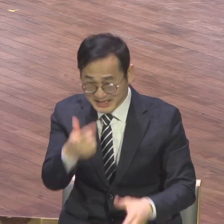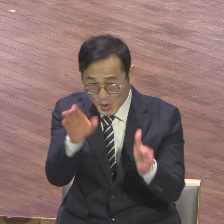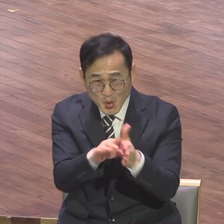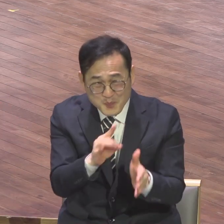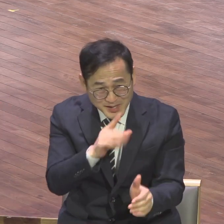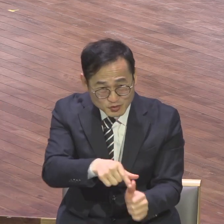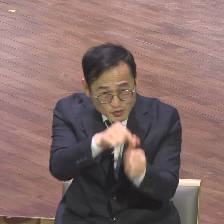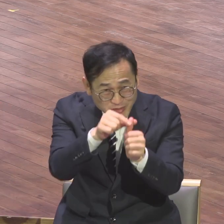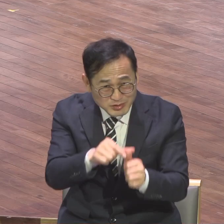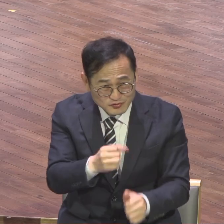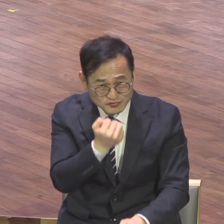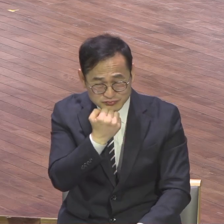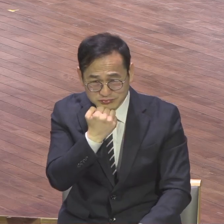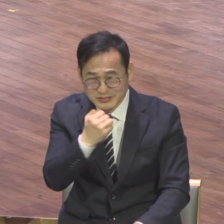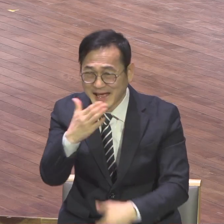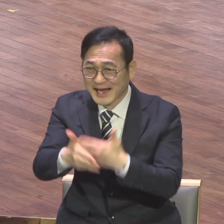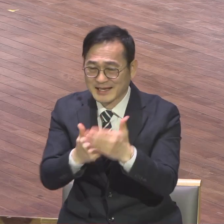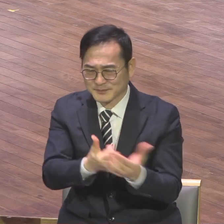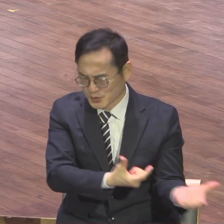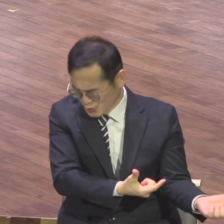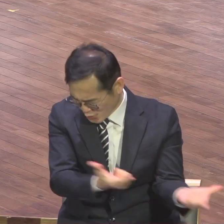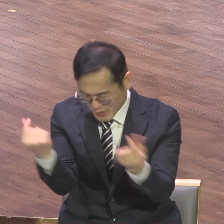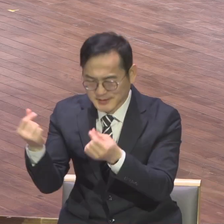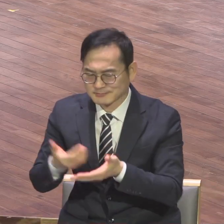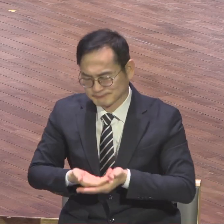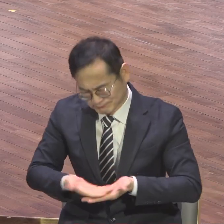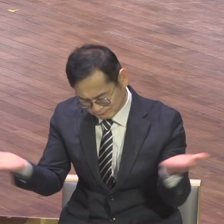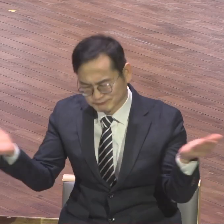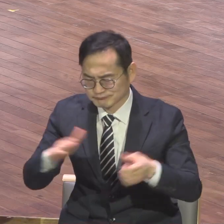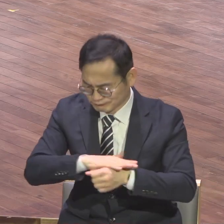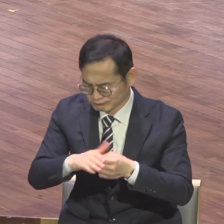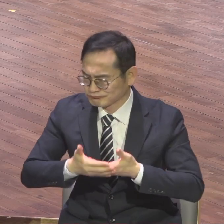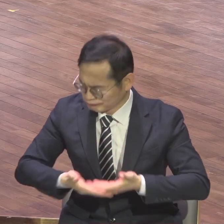군이냐? 하나님이 그런 분 아니야.